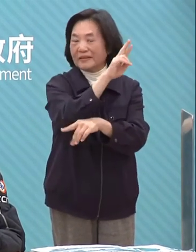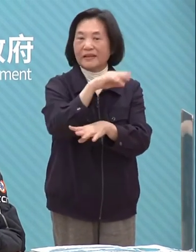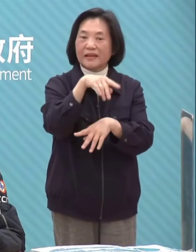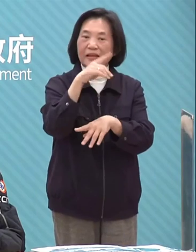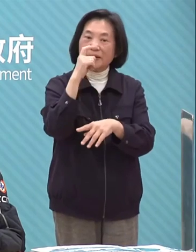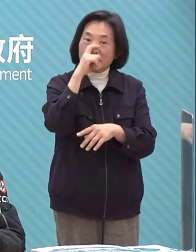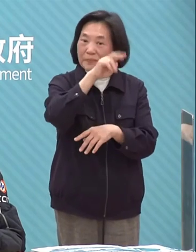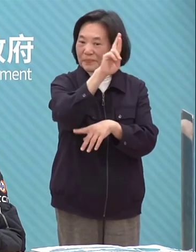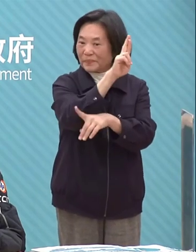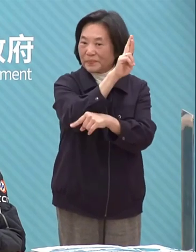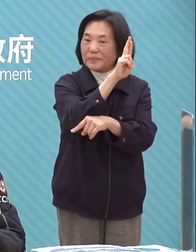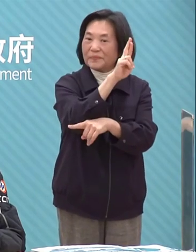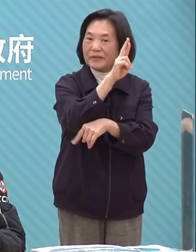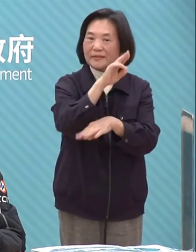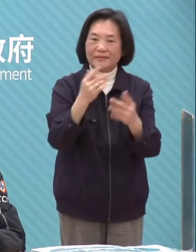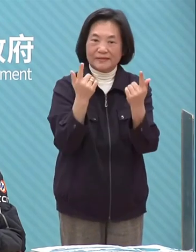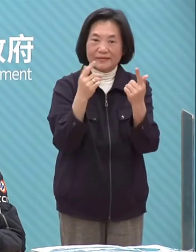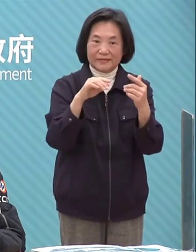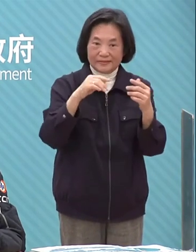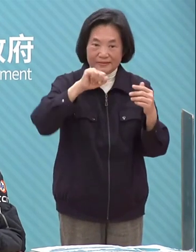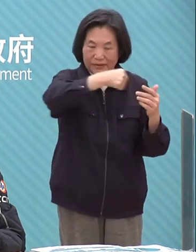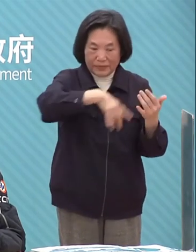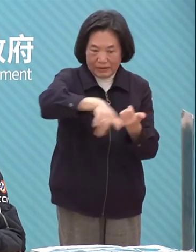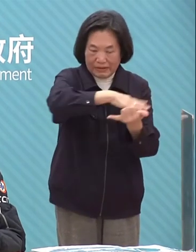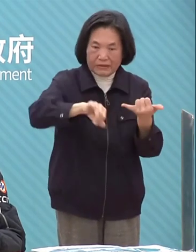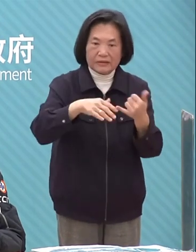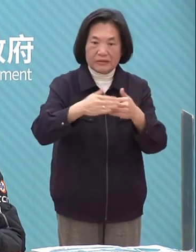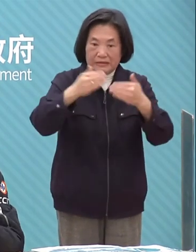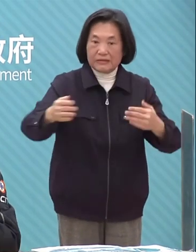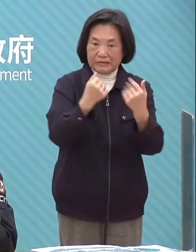除夕夜，你知道吗？我们在台湾居家隔离的会超过10000名。